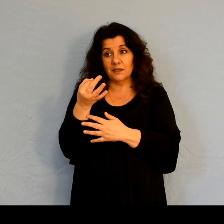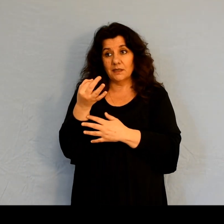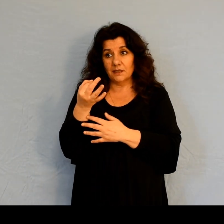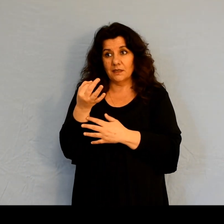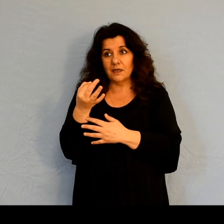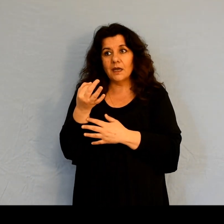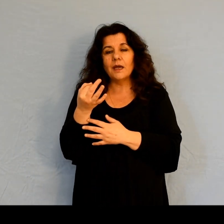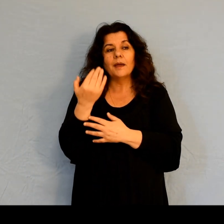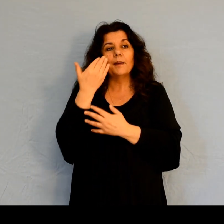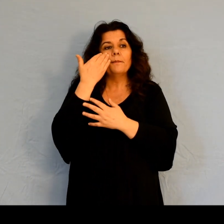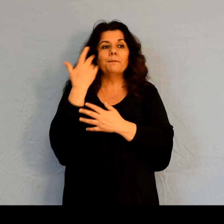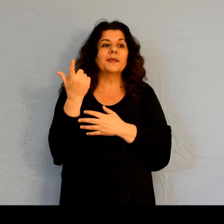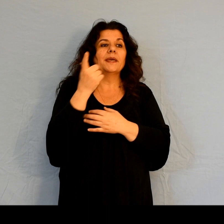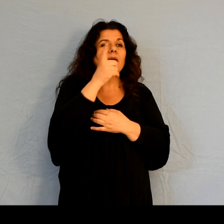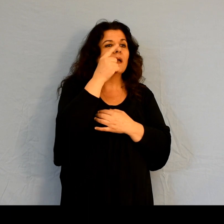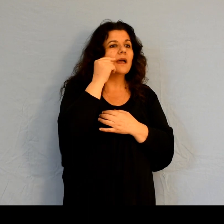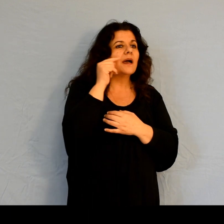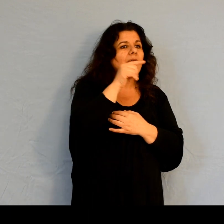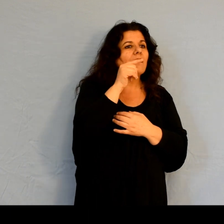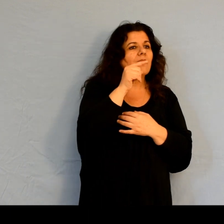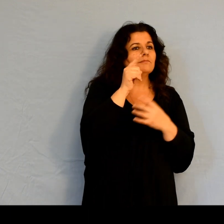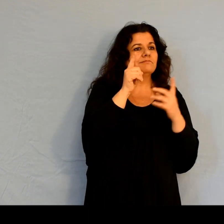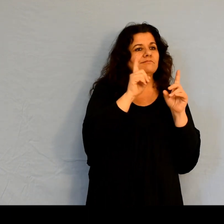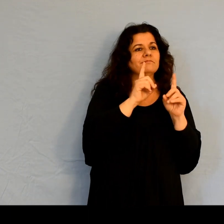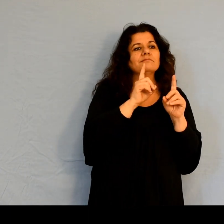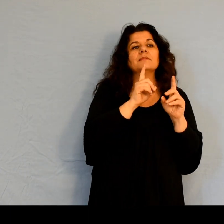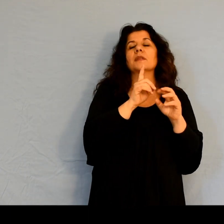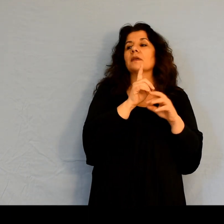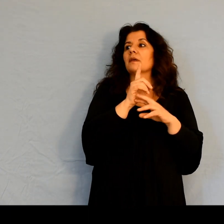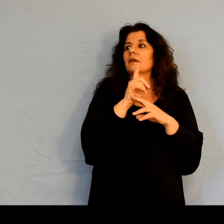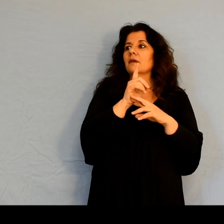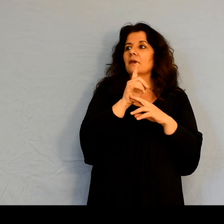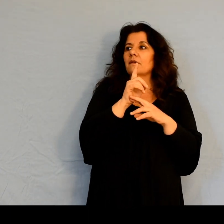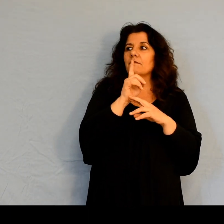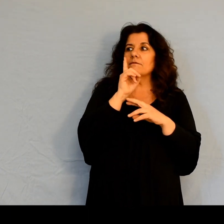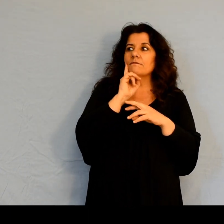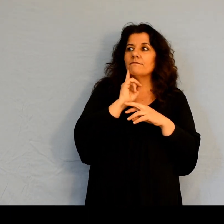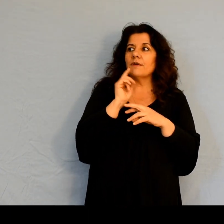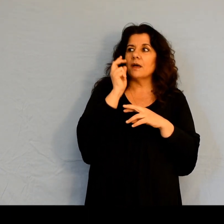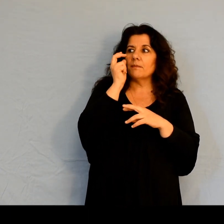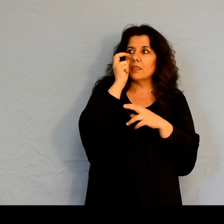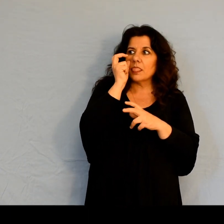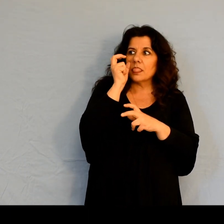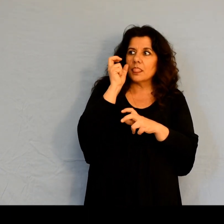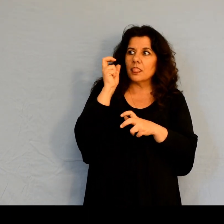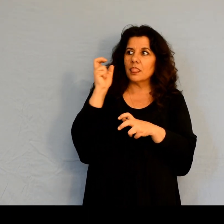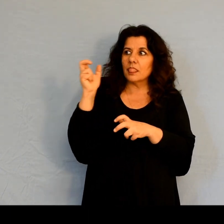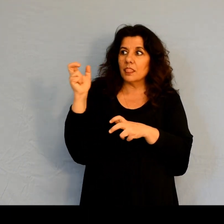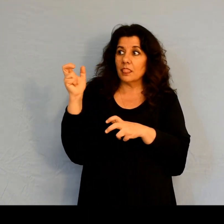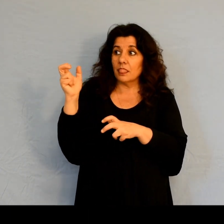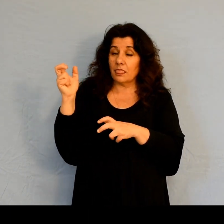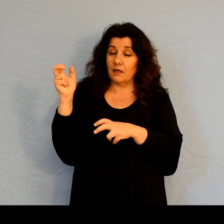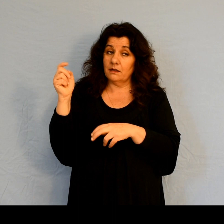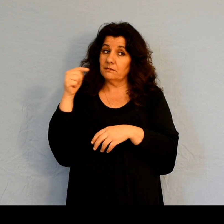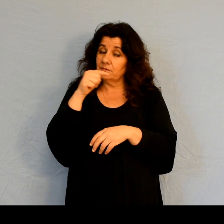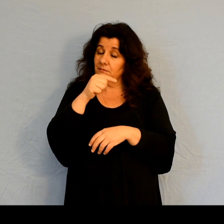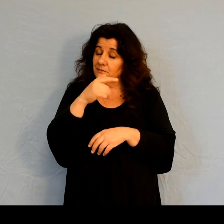tout homme qui regarde une femme avec convoitise a déjà commis l'adultère avec elle dans son